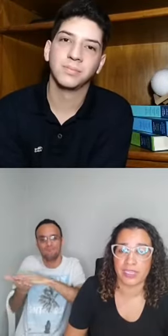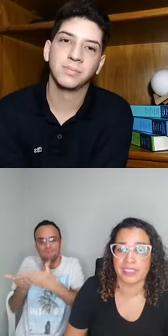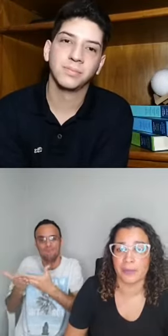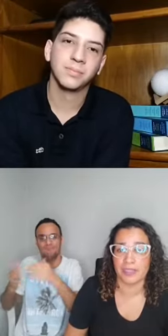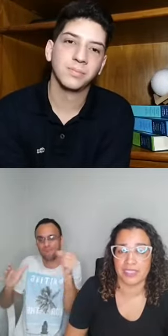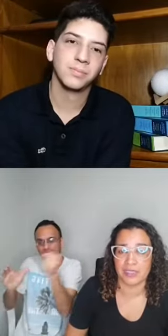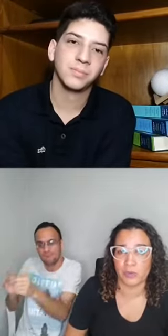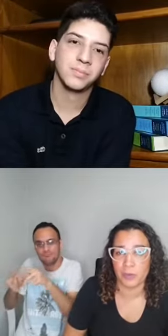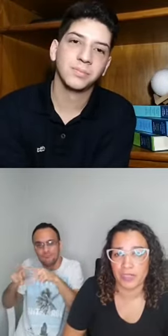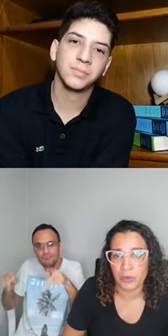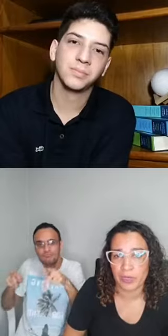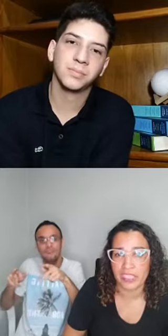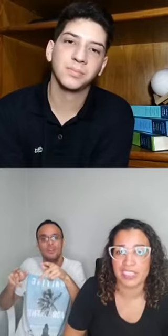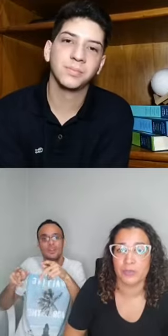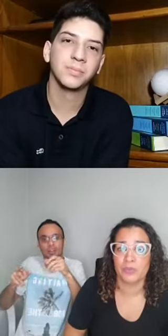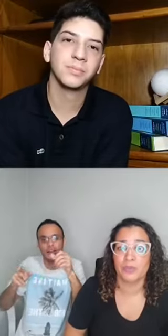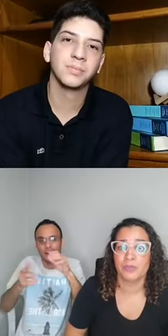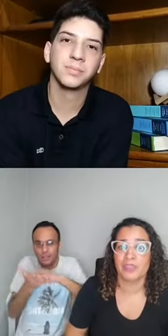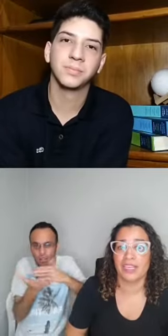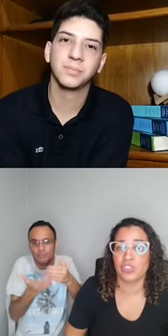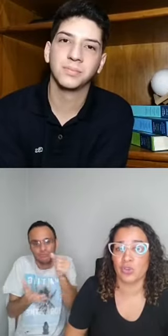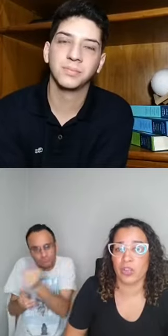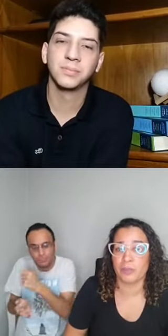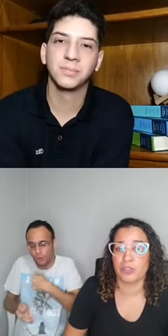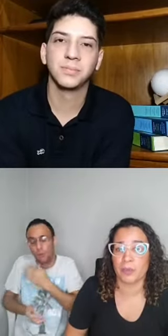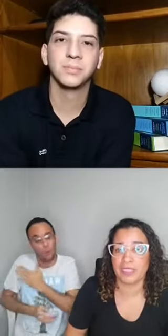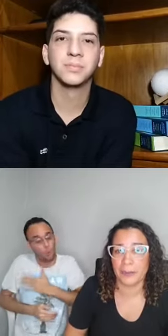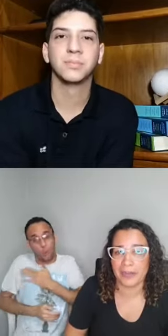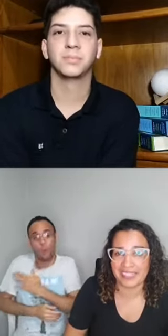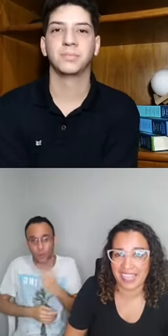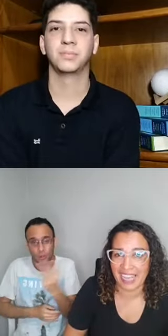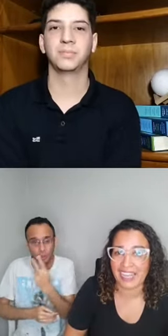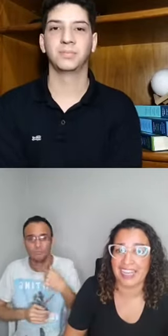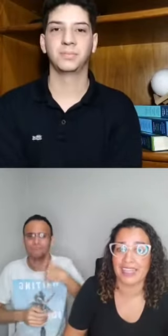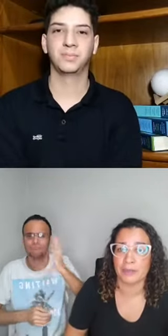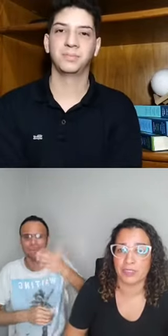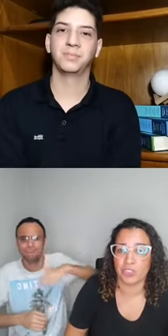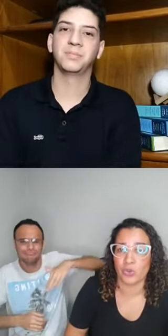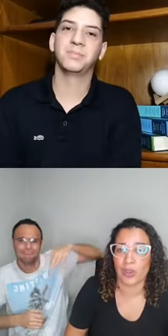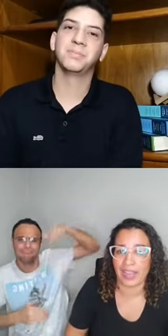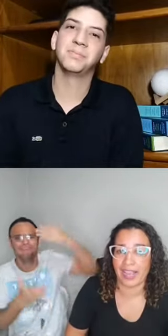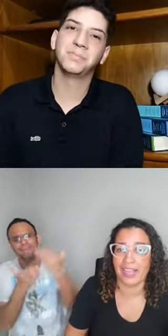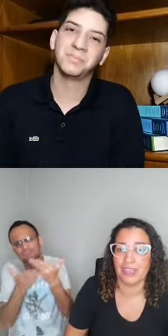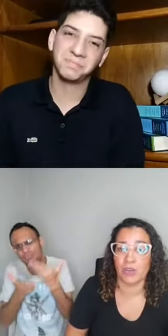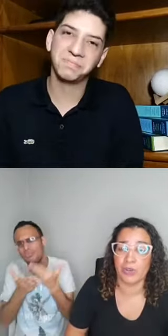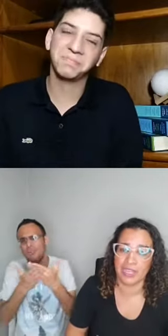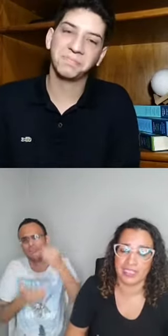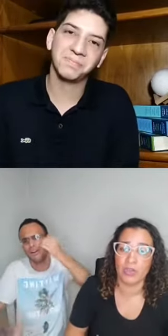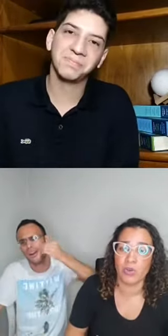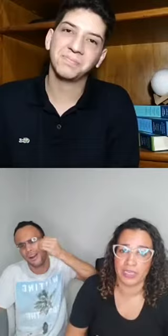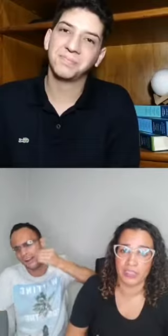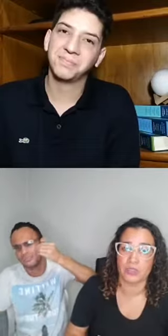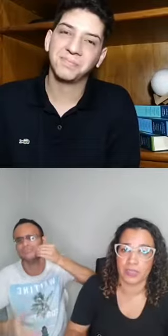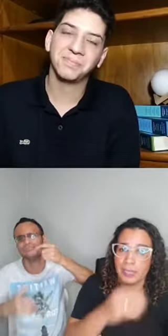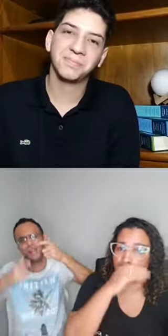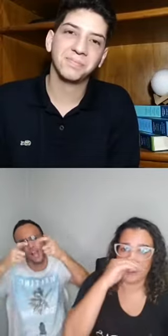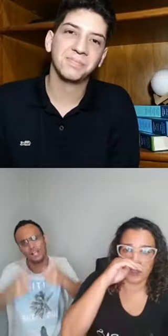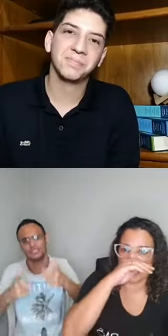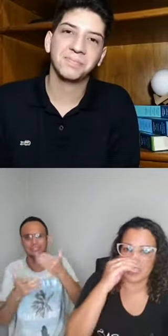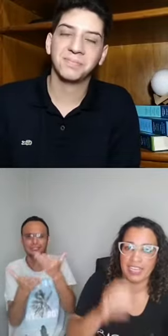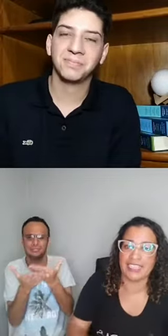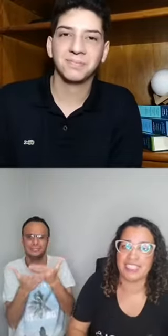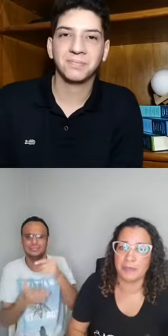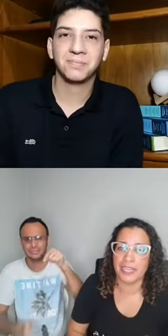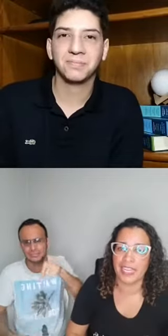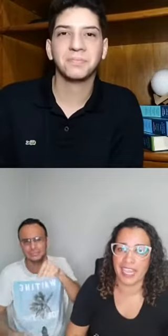muito, né, dessa parte do bilinguismo, né, de colocar outra pessoa para interpretar, para te trocar, igual eu cresci com isso, né, então